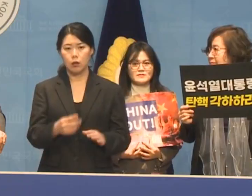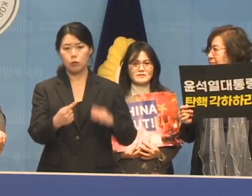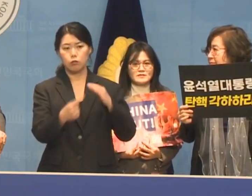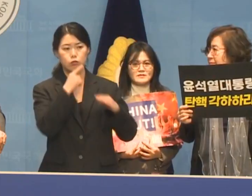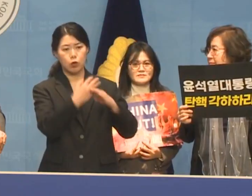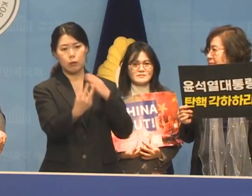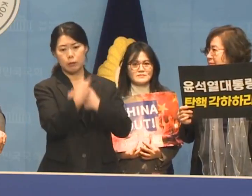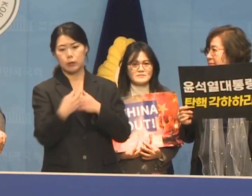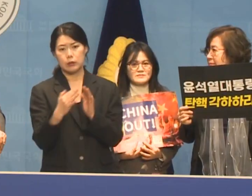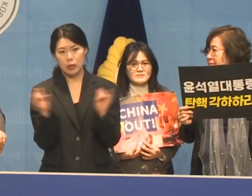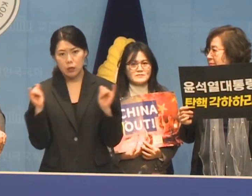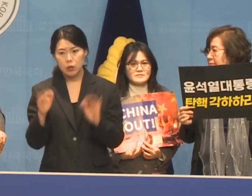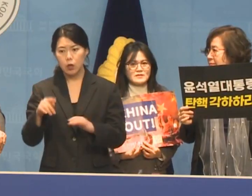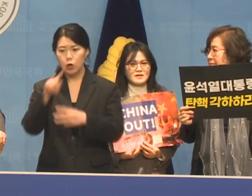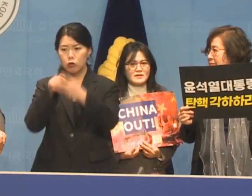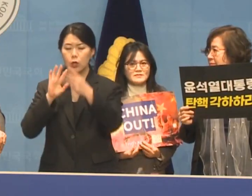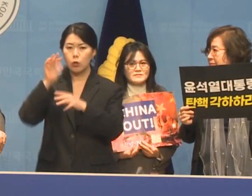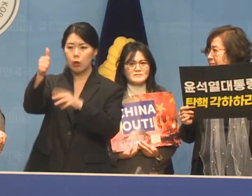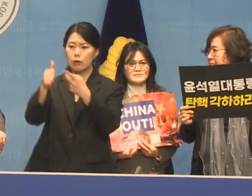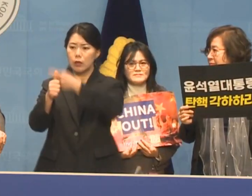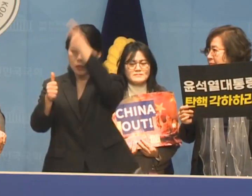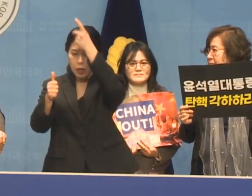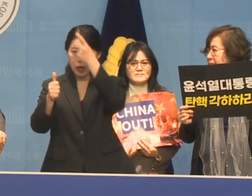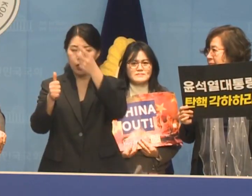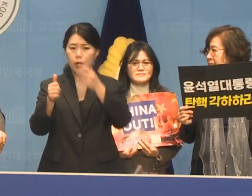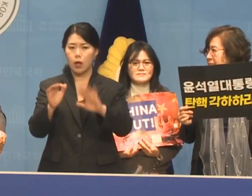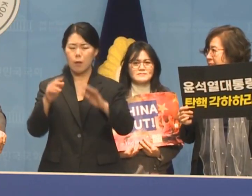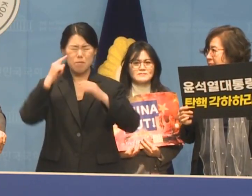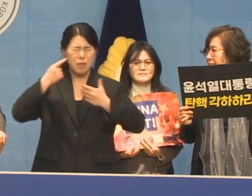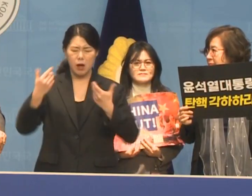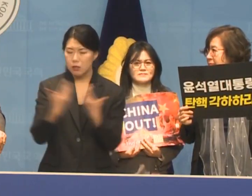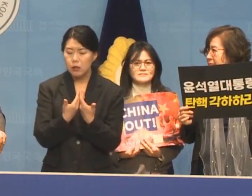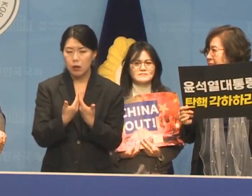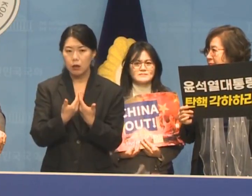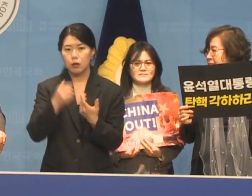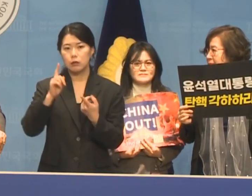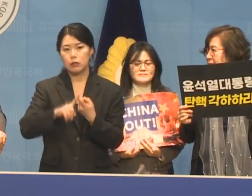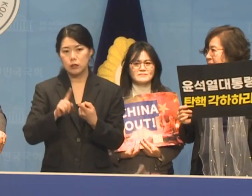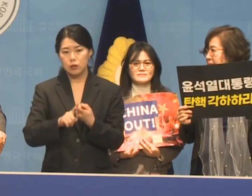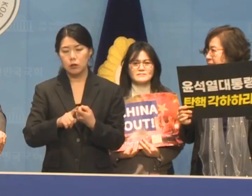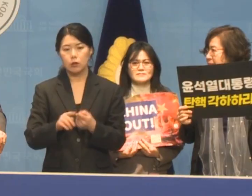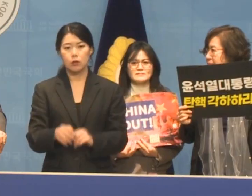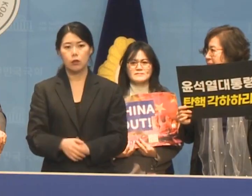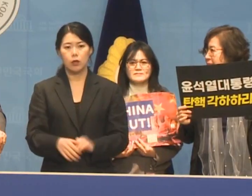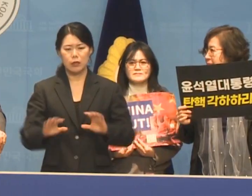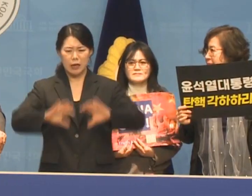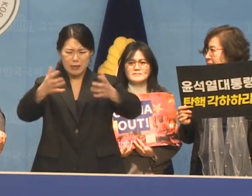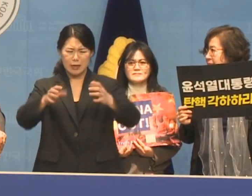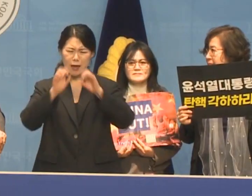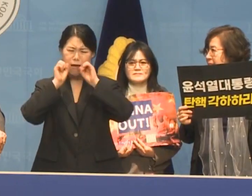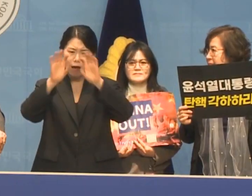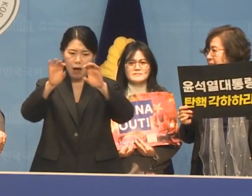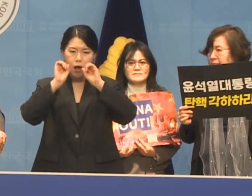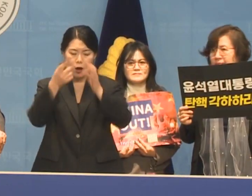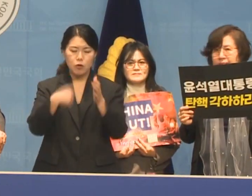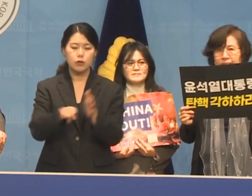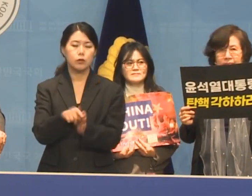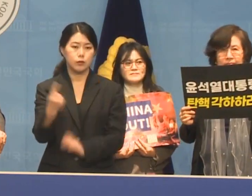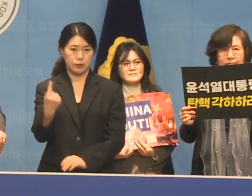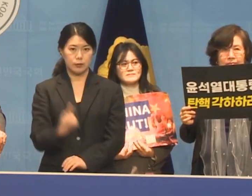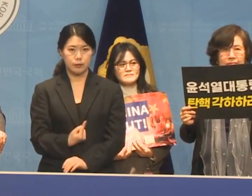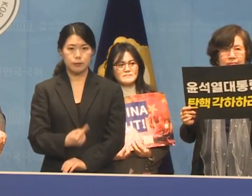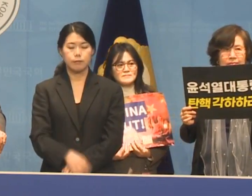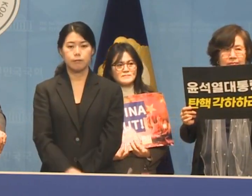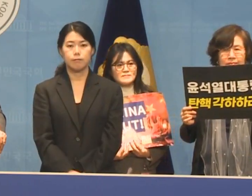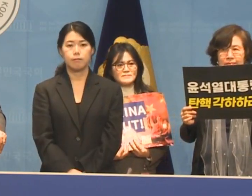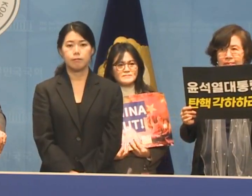탈북자들도 윤석열 대통령의 탄핵을 무조건 반대한다는 것을 온 세상에 알리고자 이 자리에